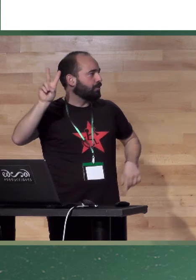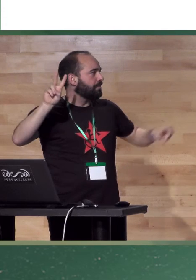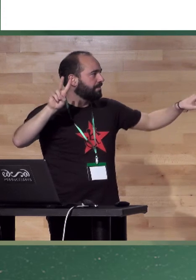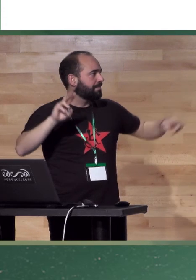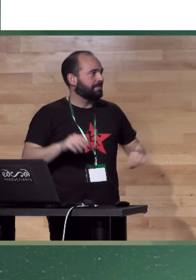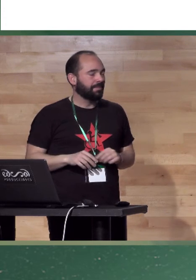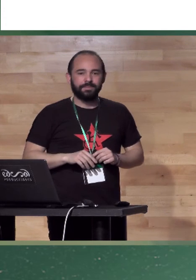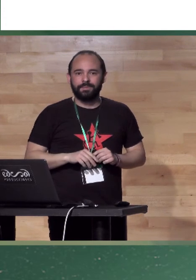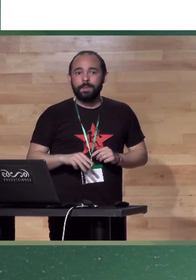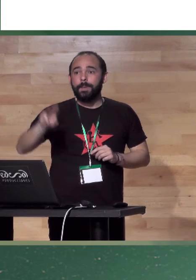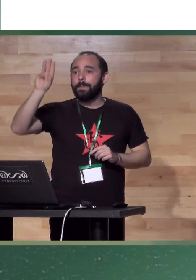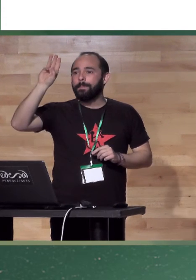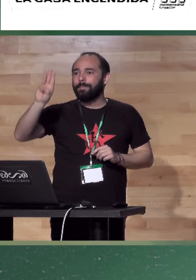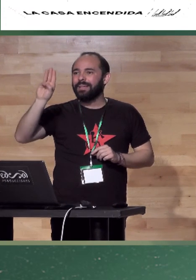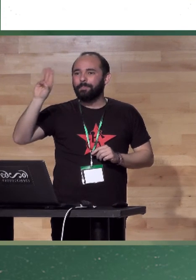Segundo, plano 2.